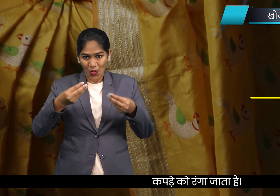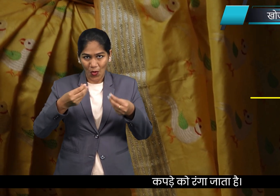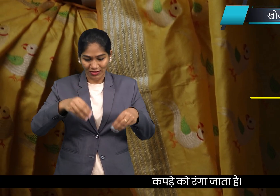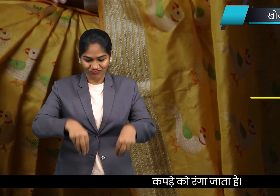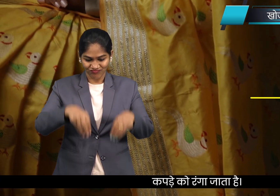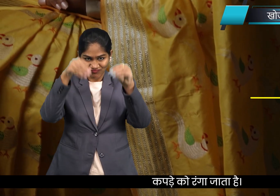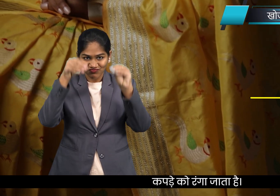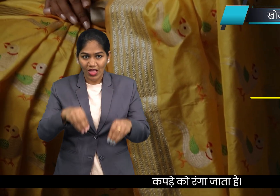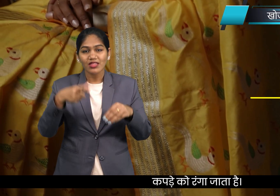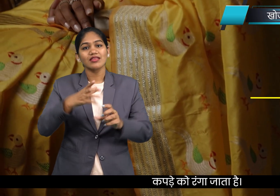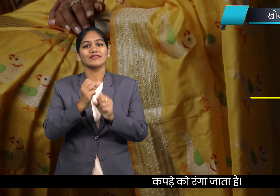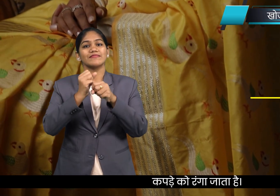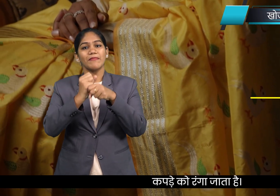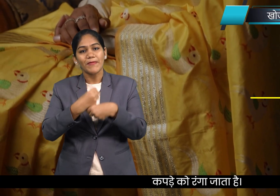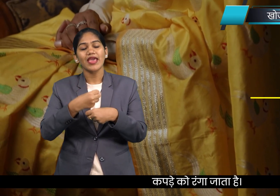जाता है।